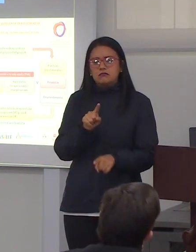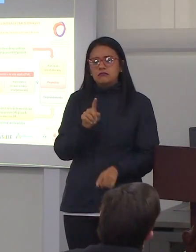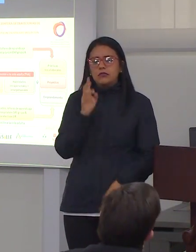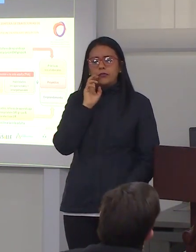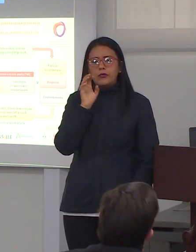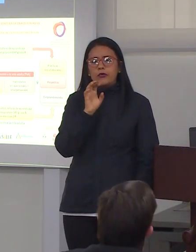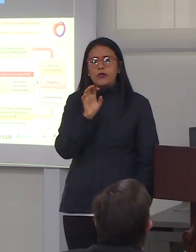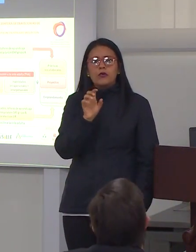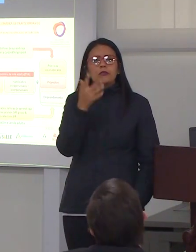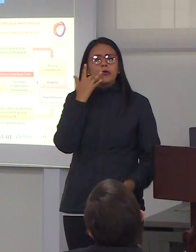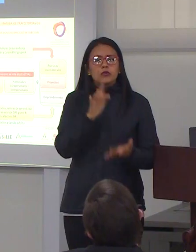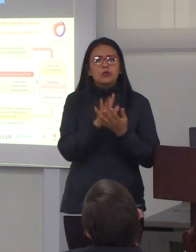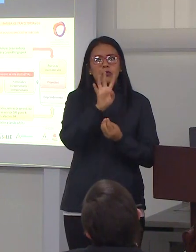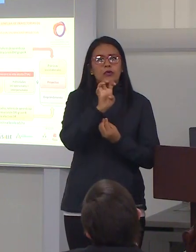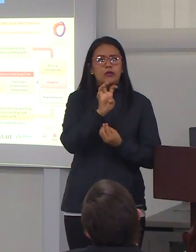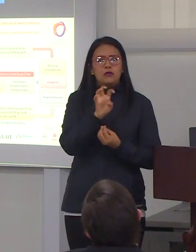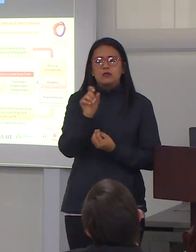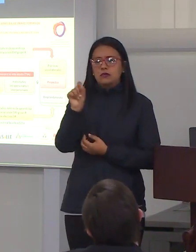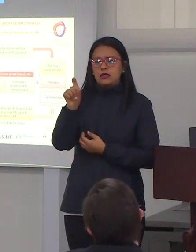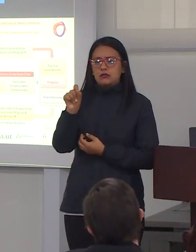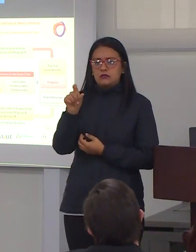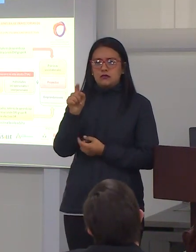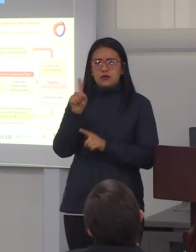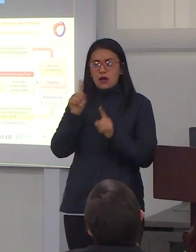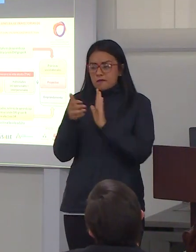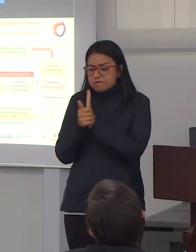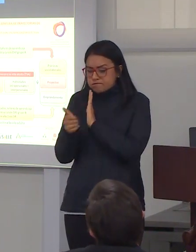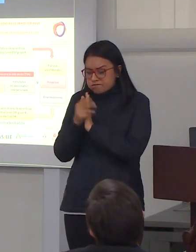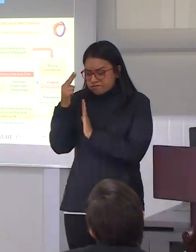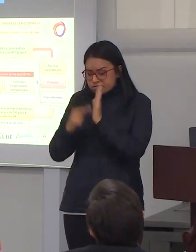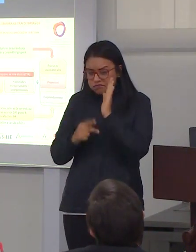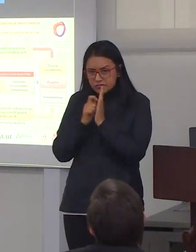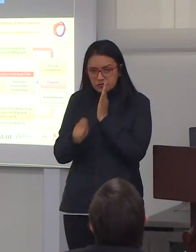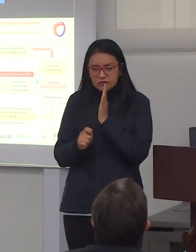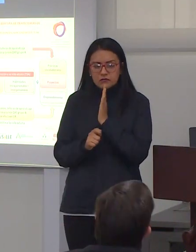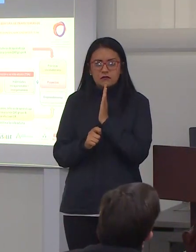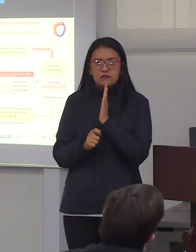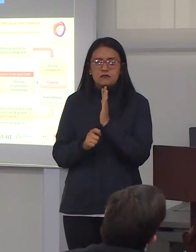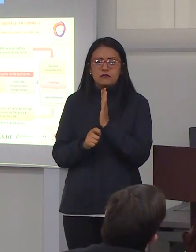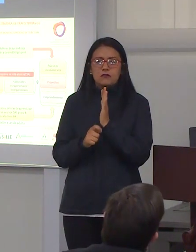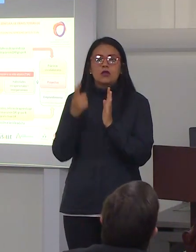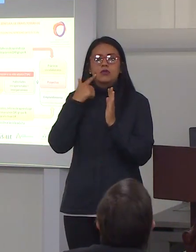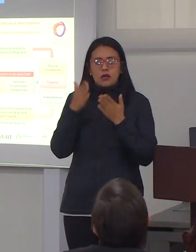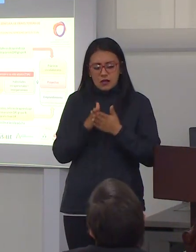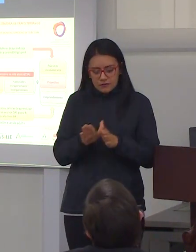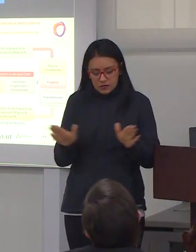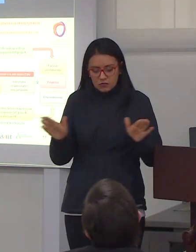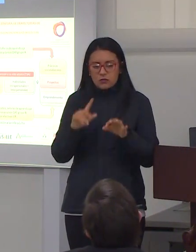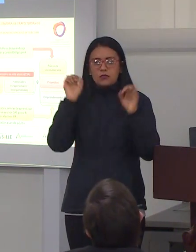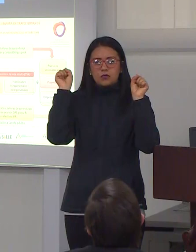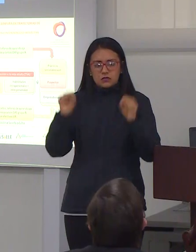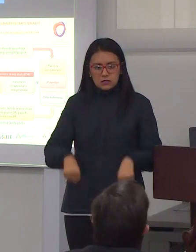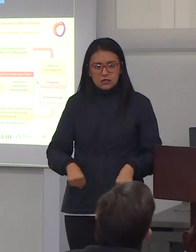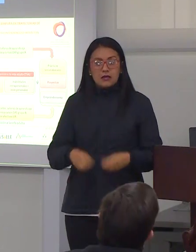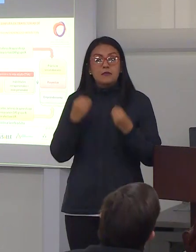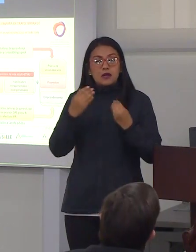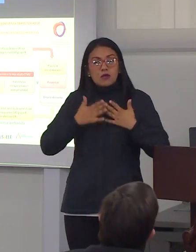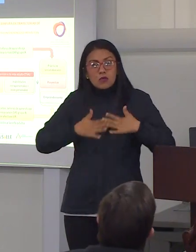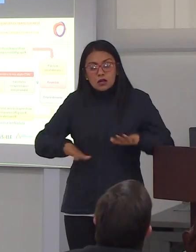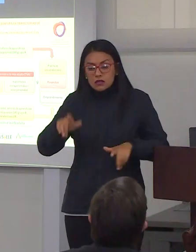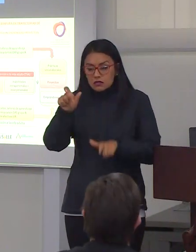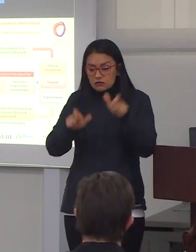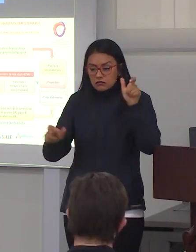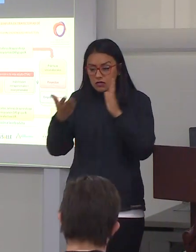sin un grado 11 o sin una, digamos, muchas habilidades en lectoescritura. Abrimos las posibilidades para que cualquier